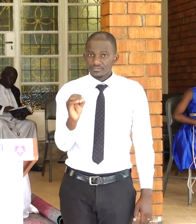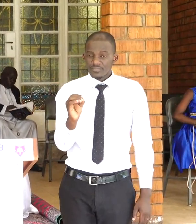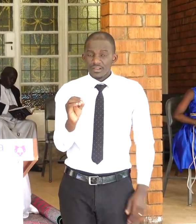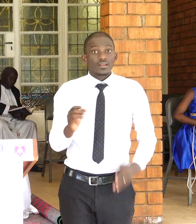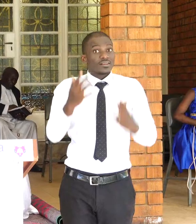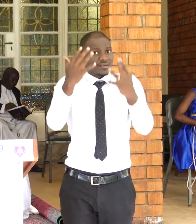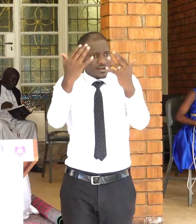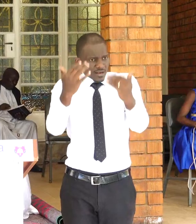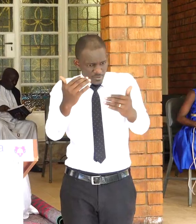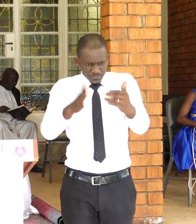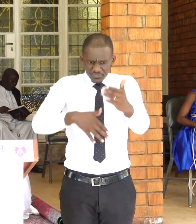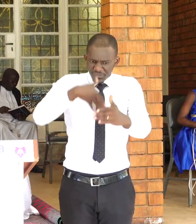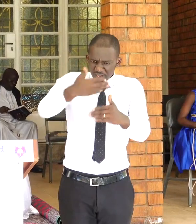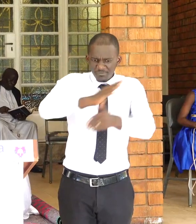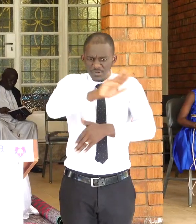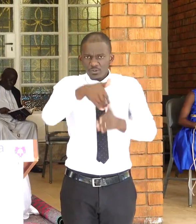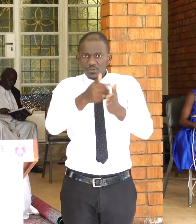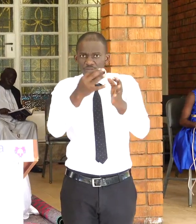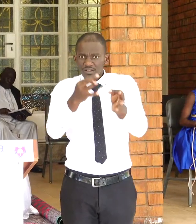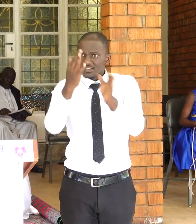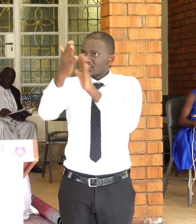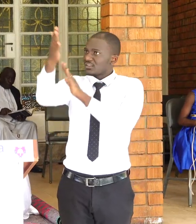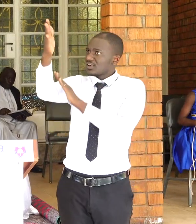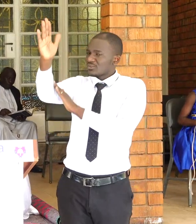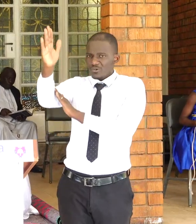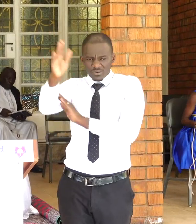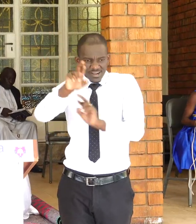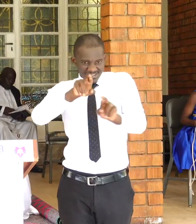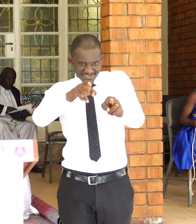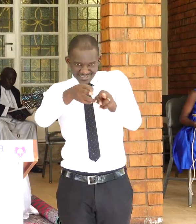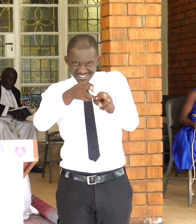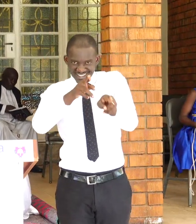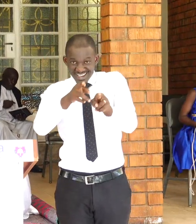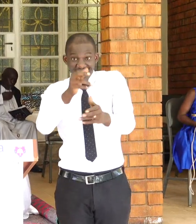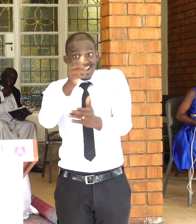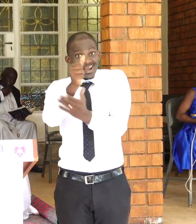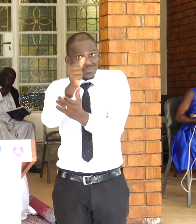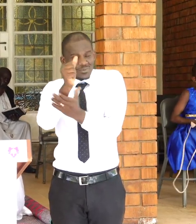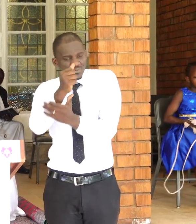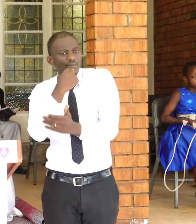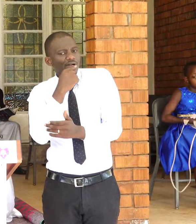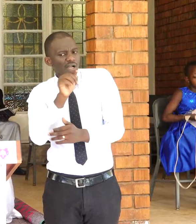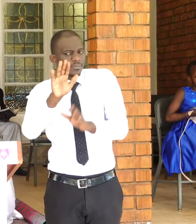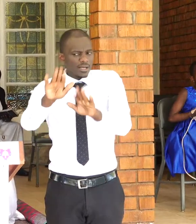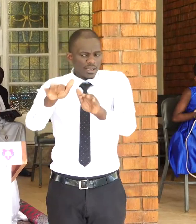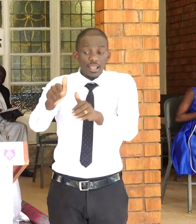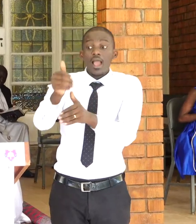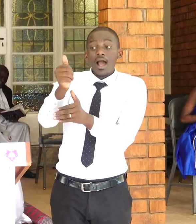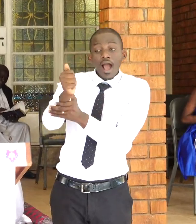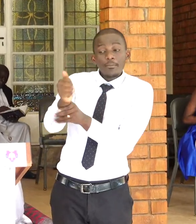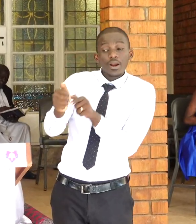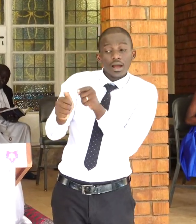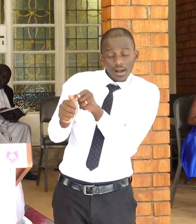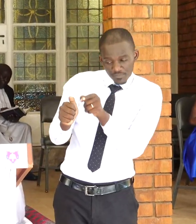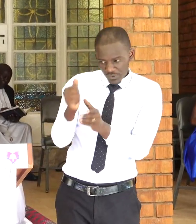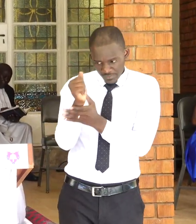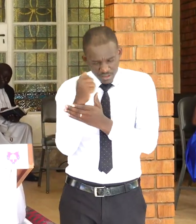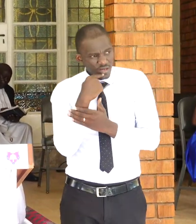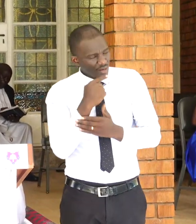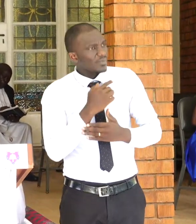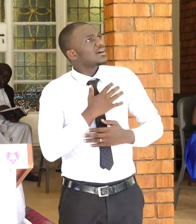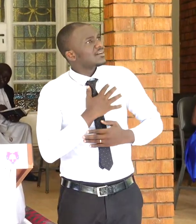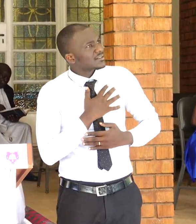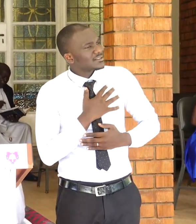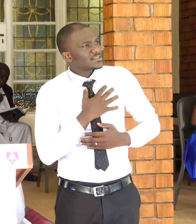Awo oluvannyuma lw'ebyo Katonda n'akema Ibulayimu n'amugamba nti, Ibulayimu, nayogera nti nze